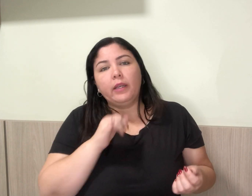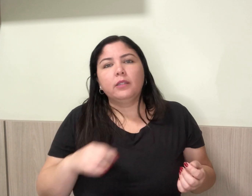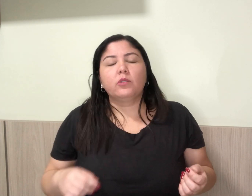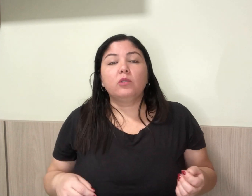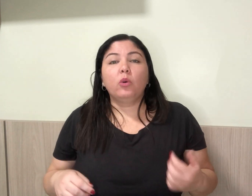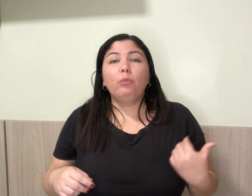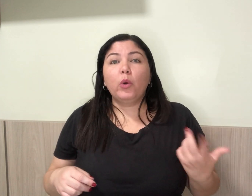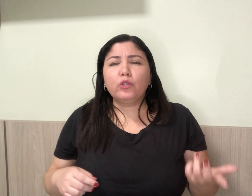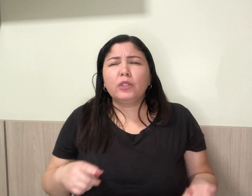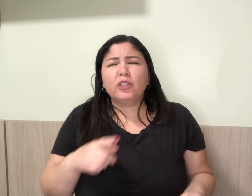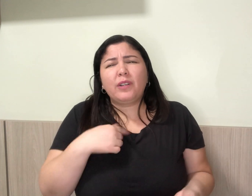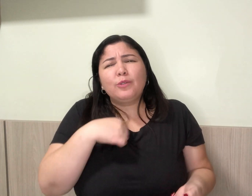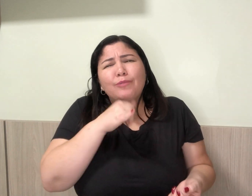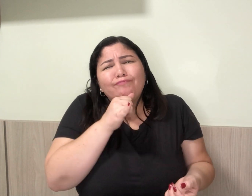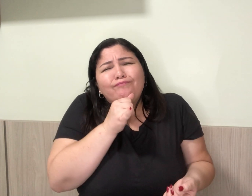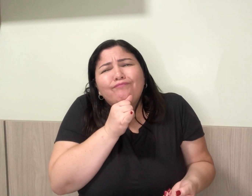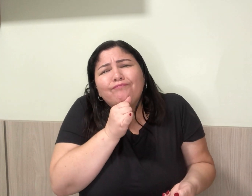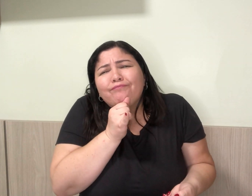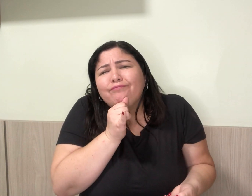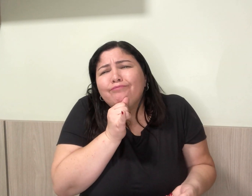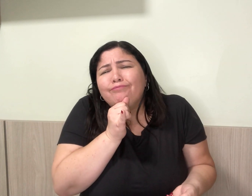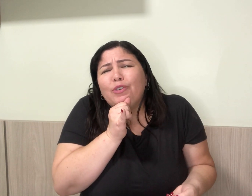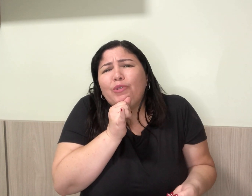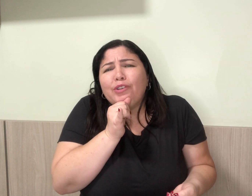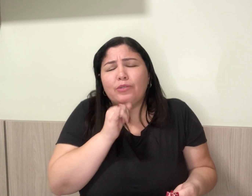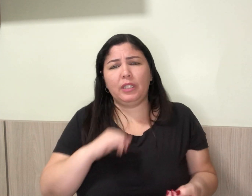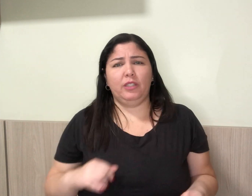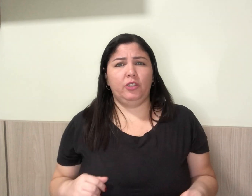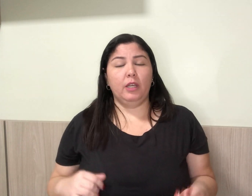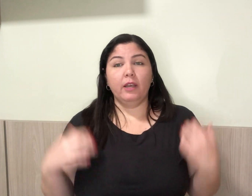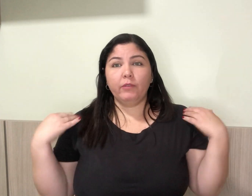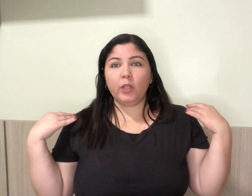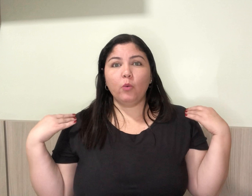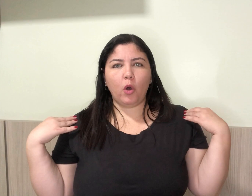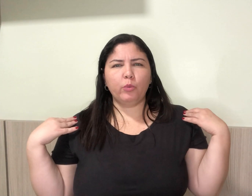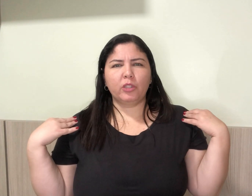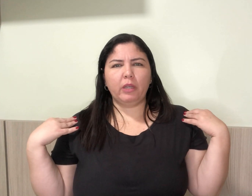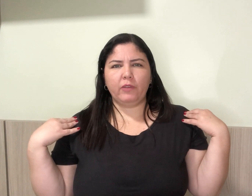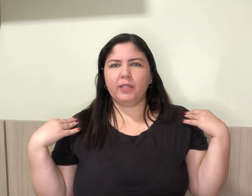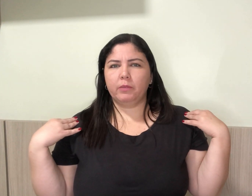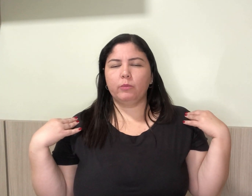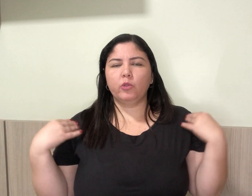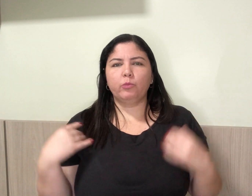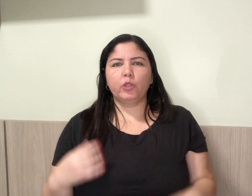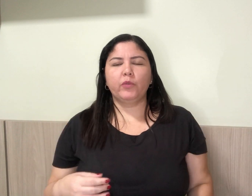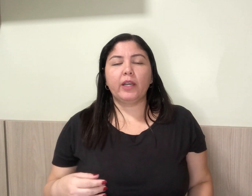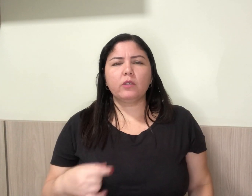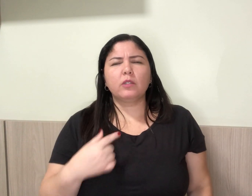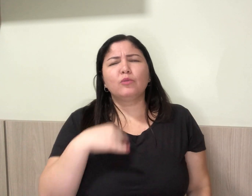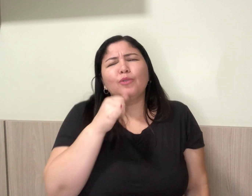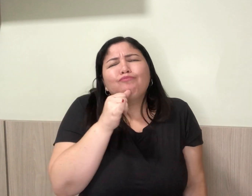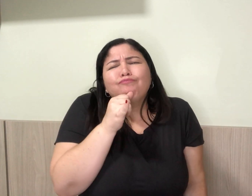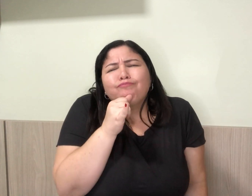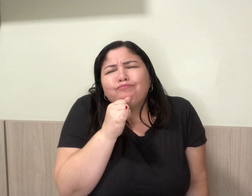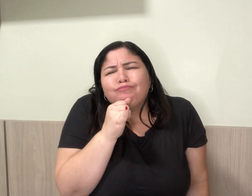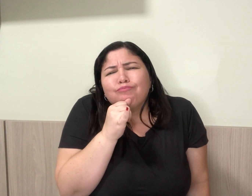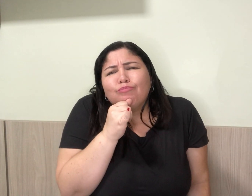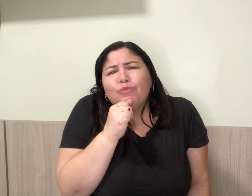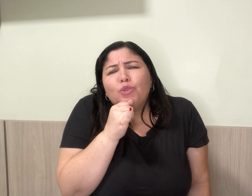Então, se eu tô muito triste, eu falo eu tô muito triste. Vê que o ombro também faz umas modificações. Então, eu tô